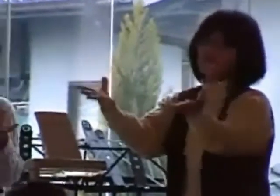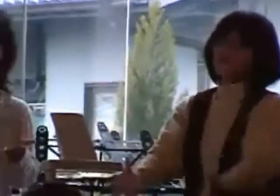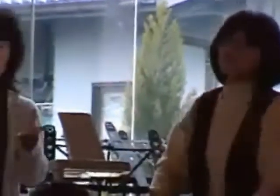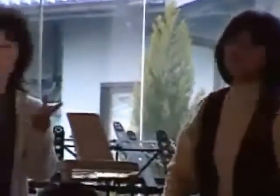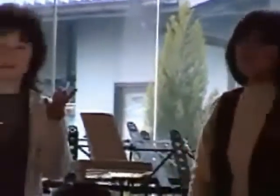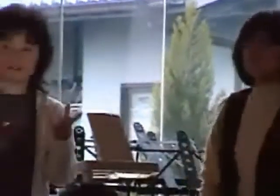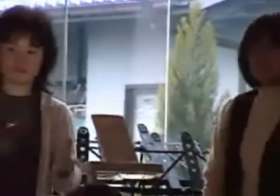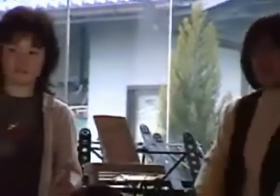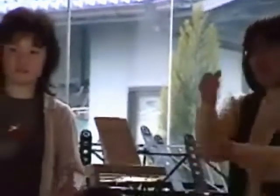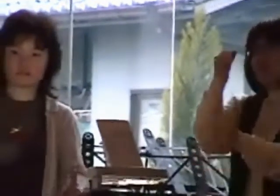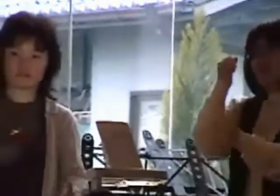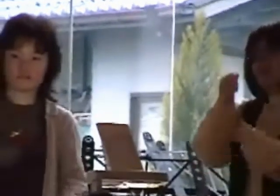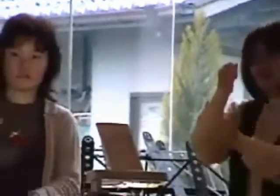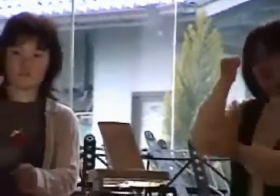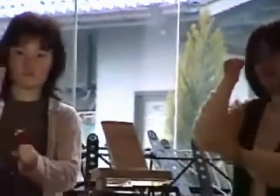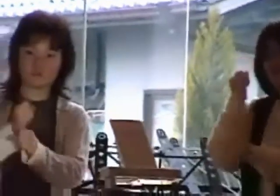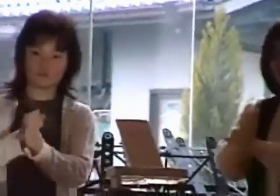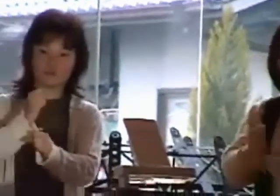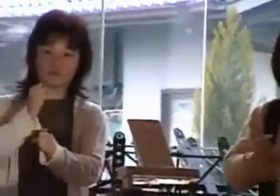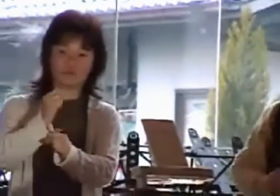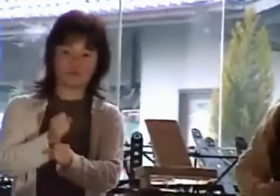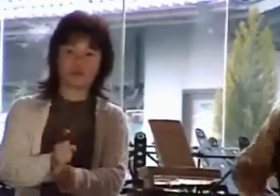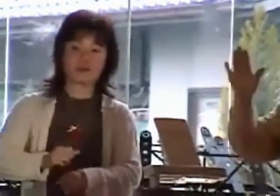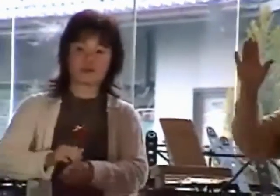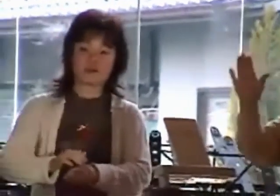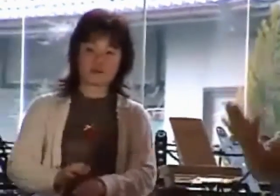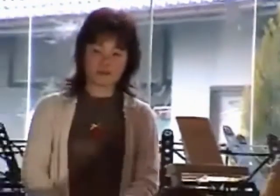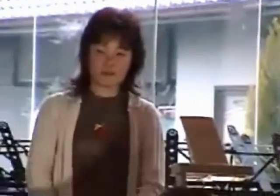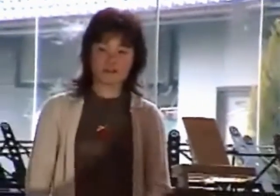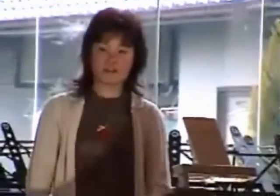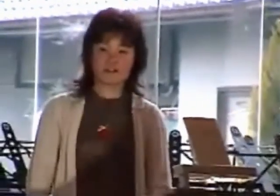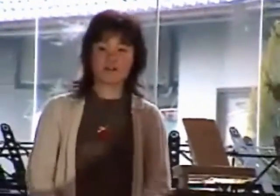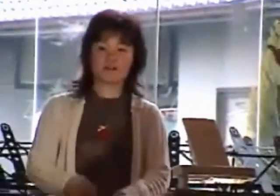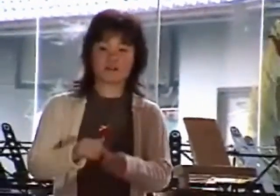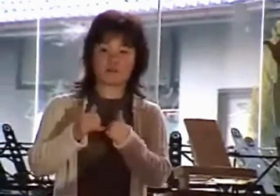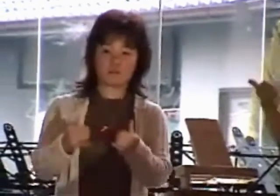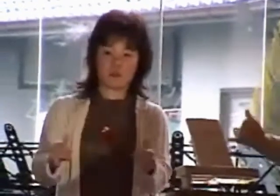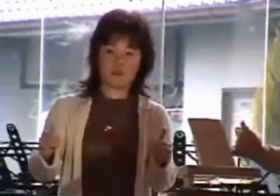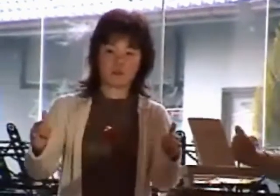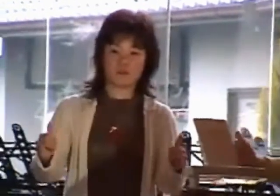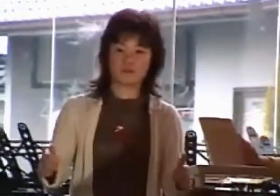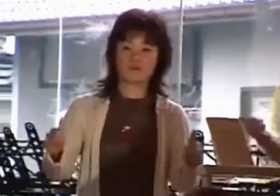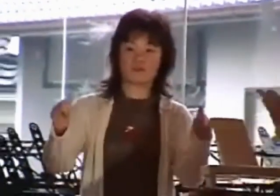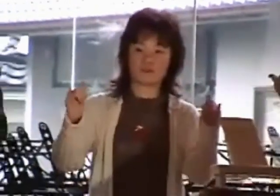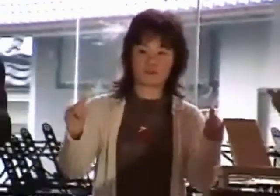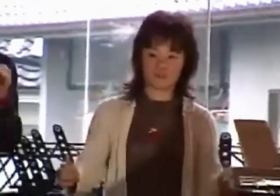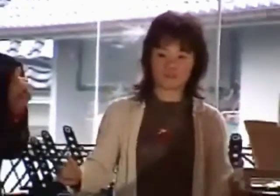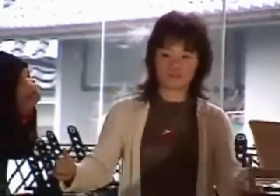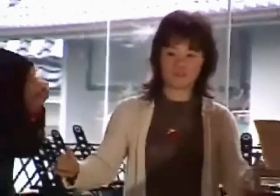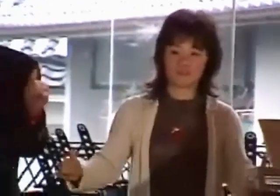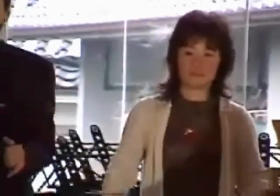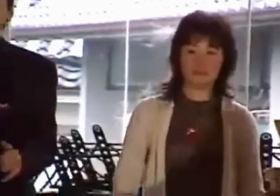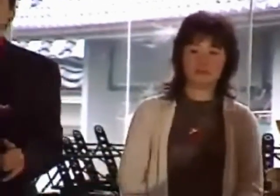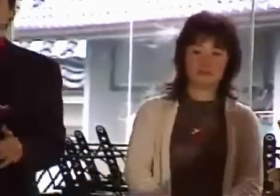く作られたもの、古き